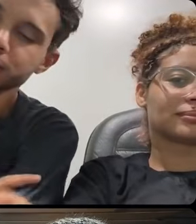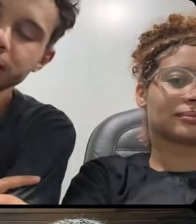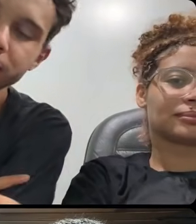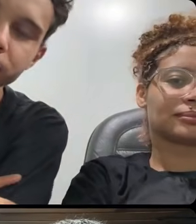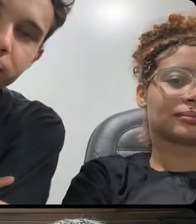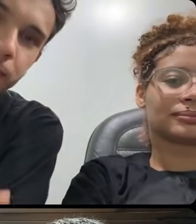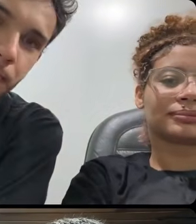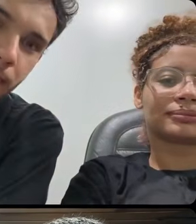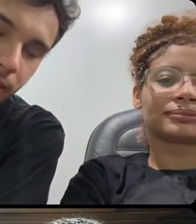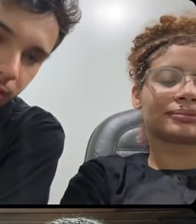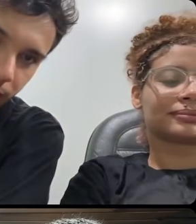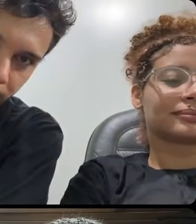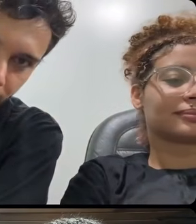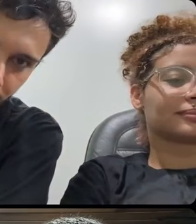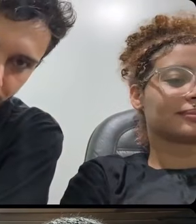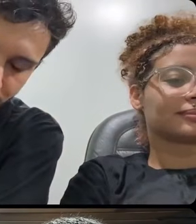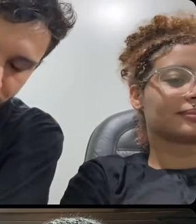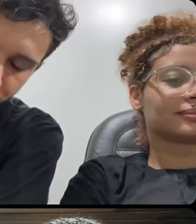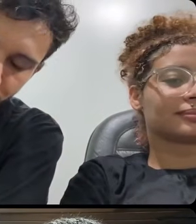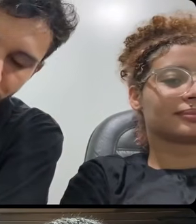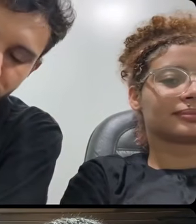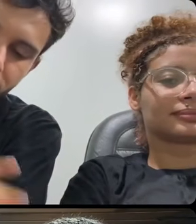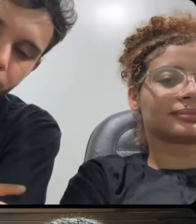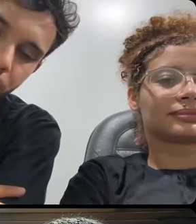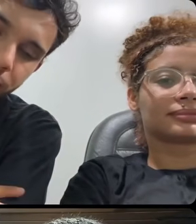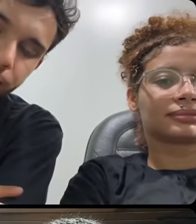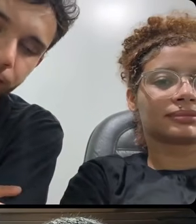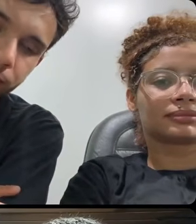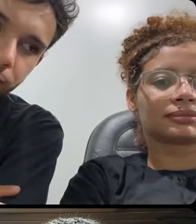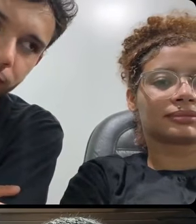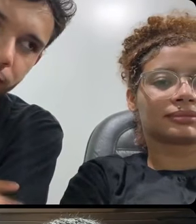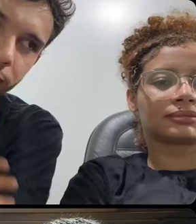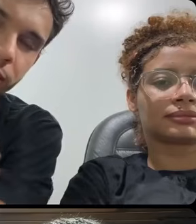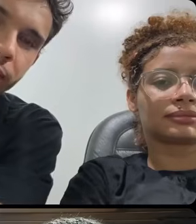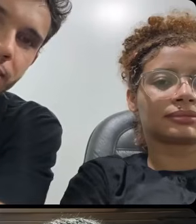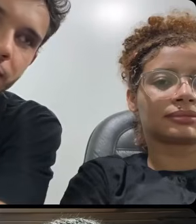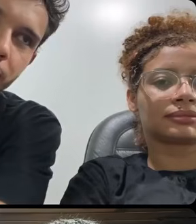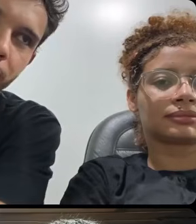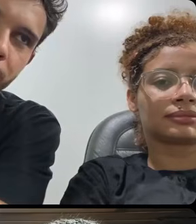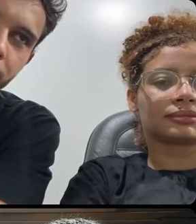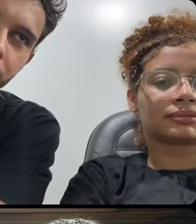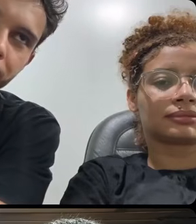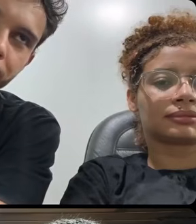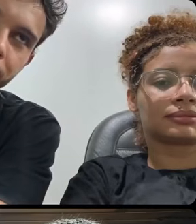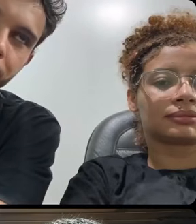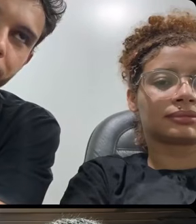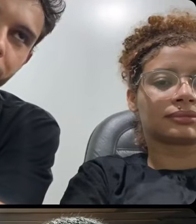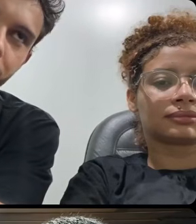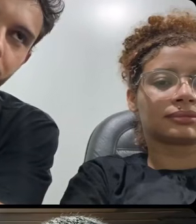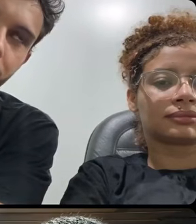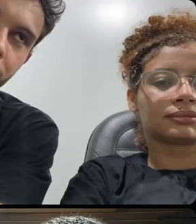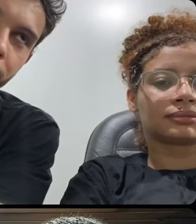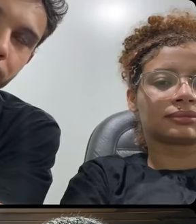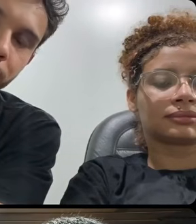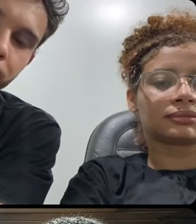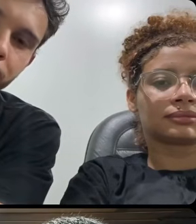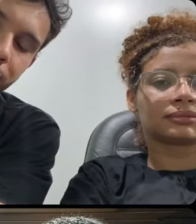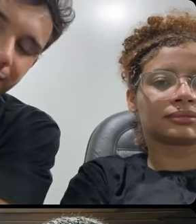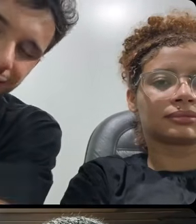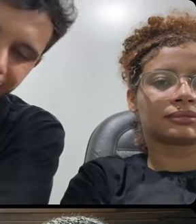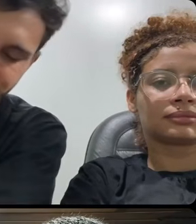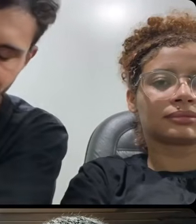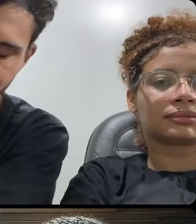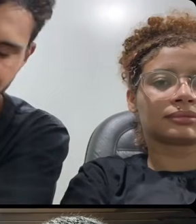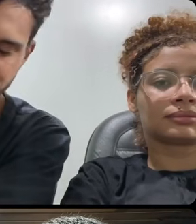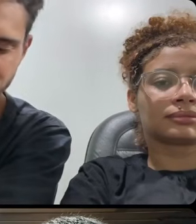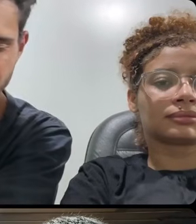Então, meu nome é Gustavo, sou natural de São Borja, tenho 26 anos e estou